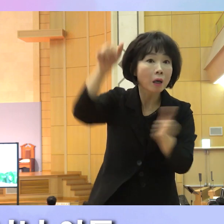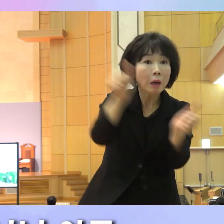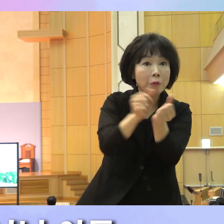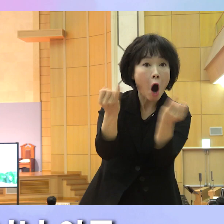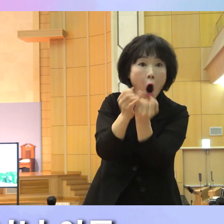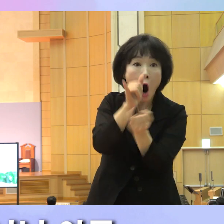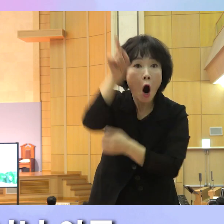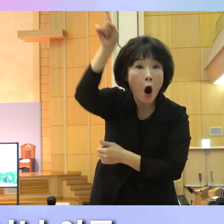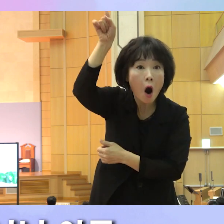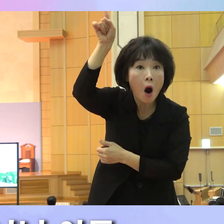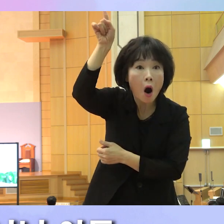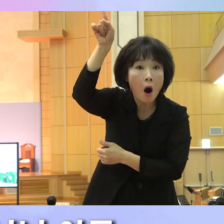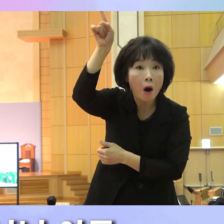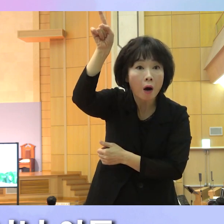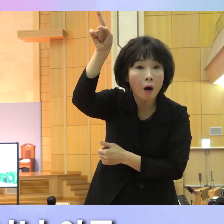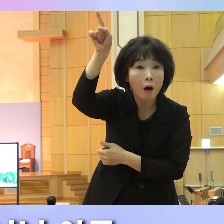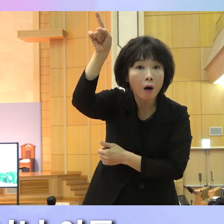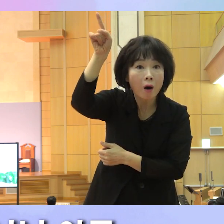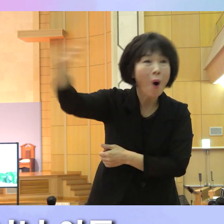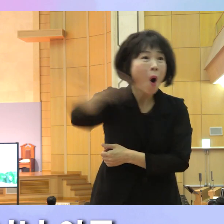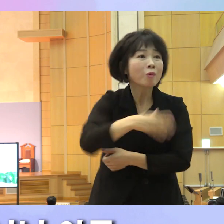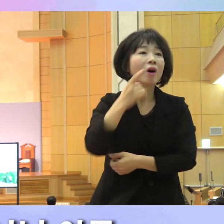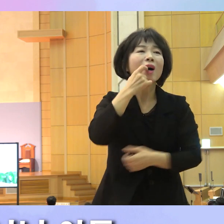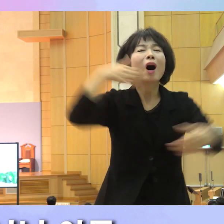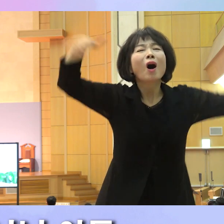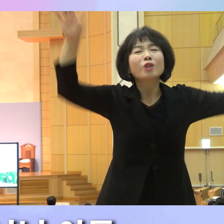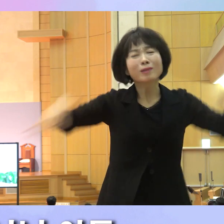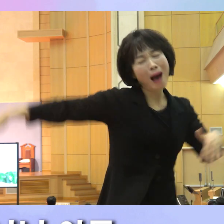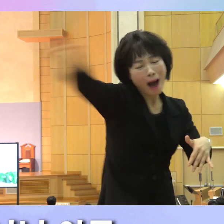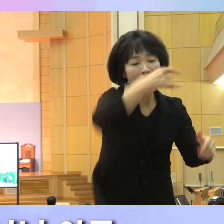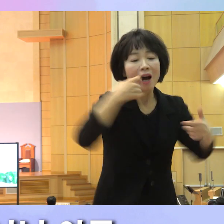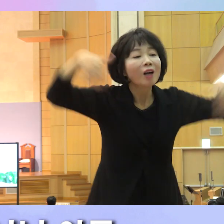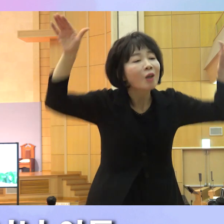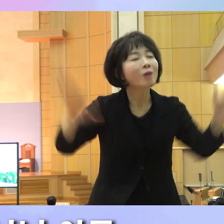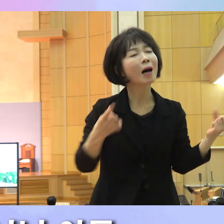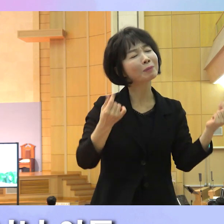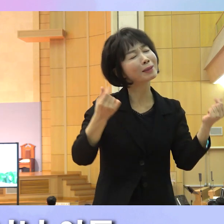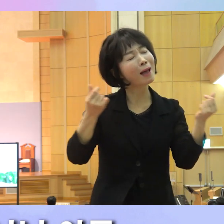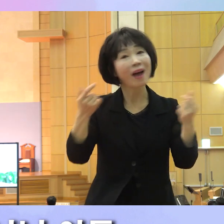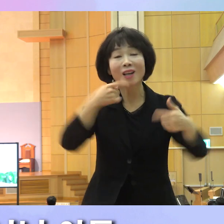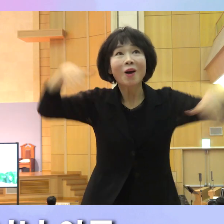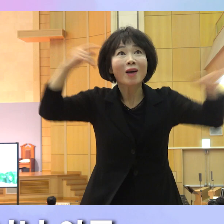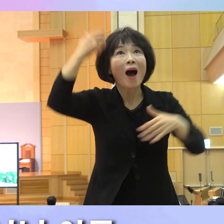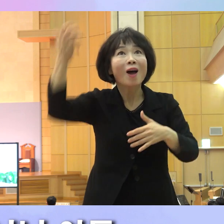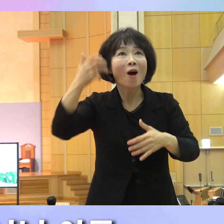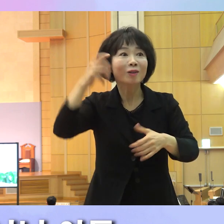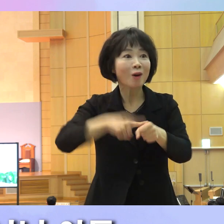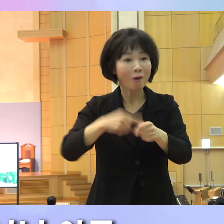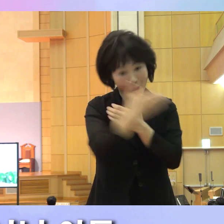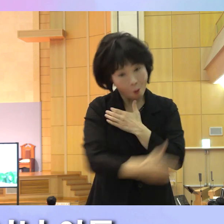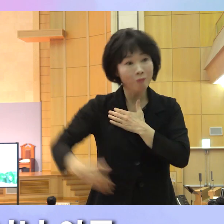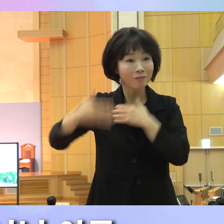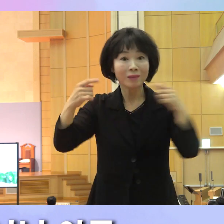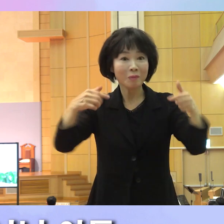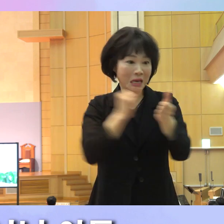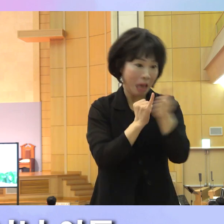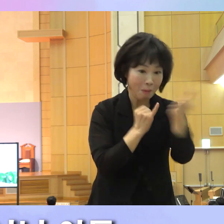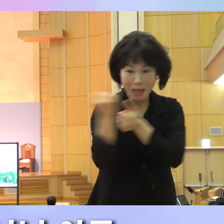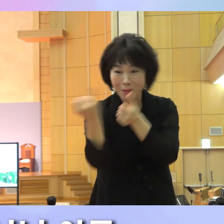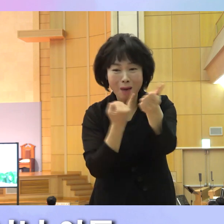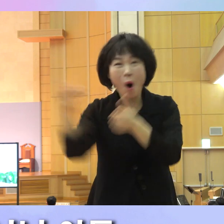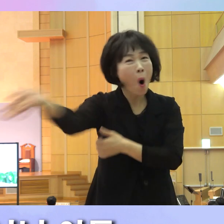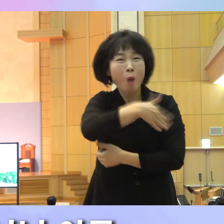것이 없어요. 하늘나라 가면 다 천사 같은 그런 신령한 몸이 되는데 무슨 내 남편, 네 남편 그런 얘기를 하냐